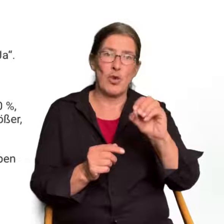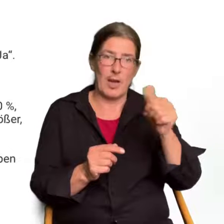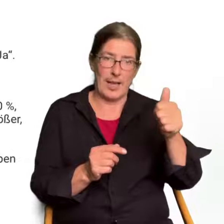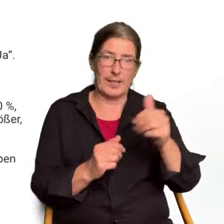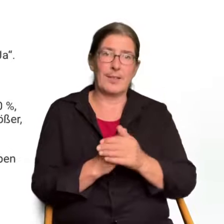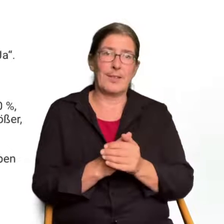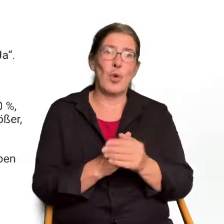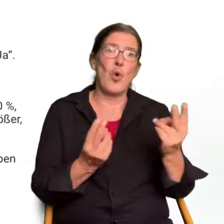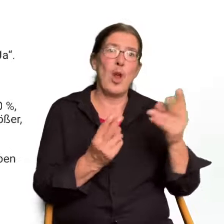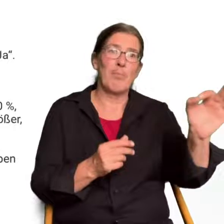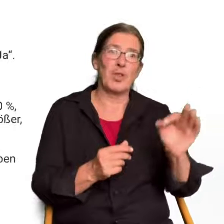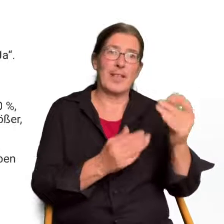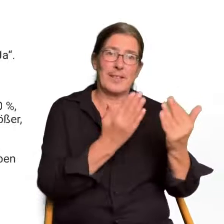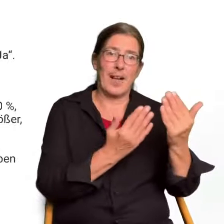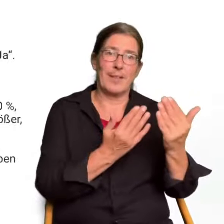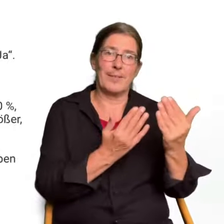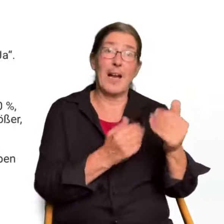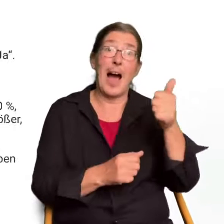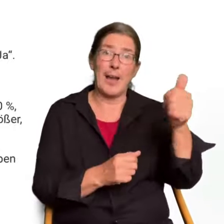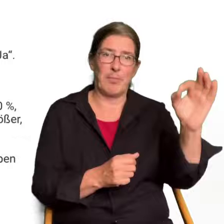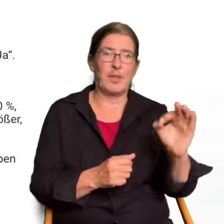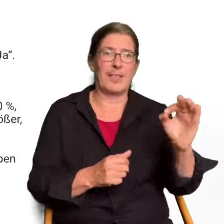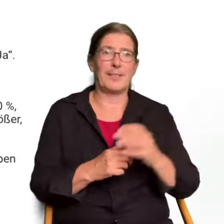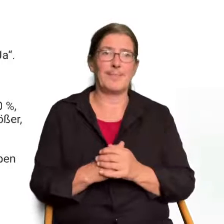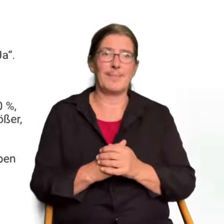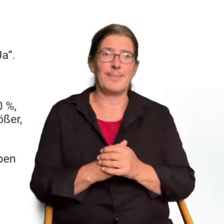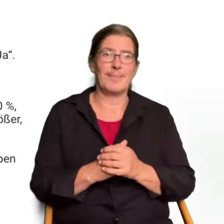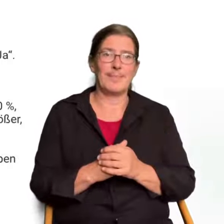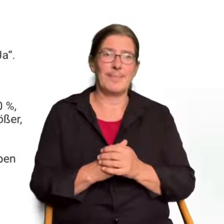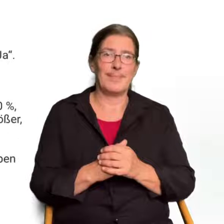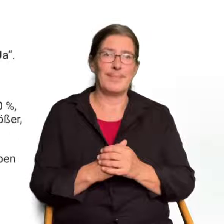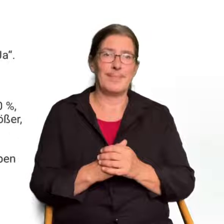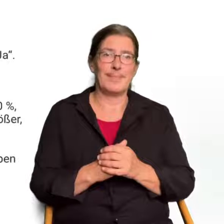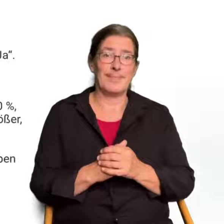oder eben als Prozentzahl nämlich ein Prozent